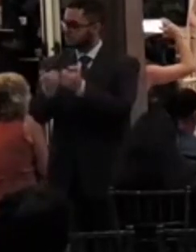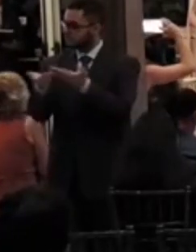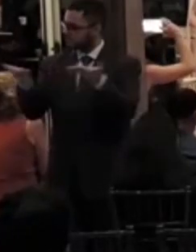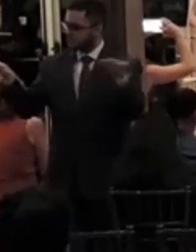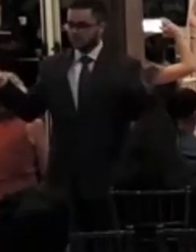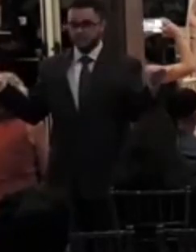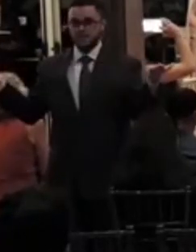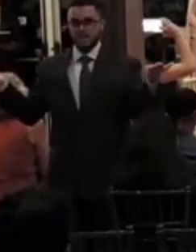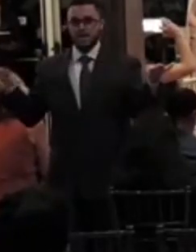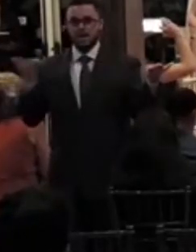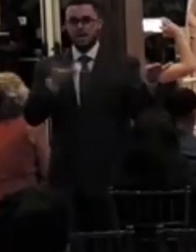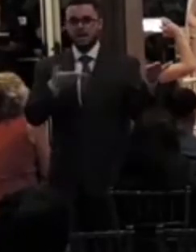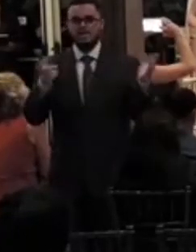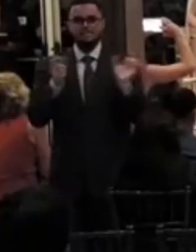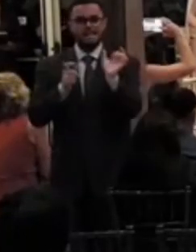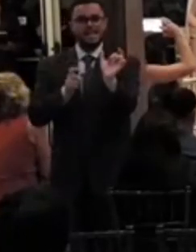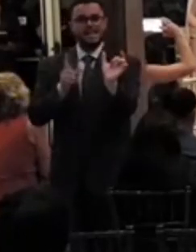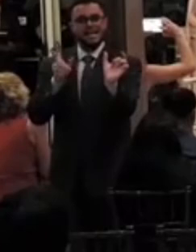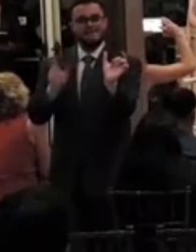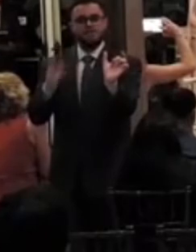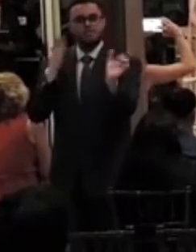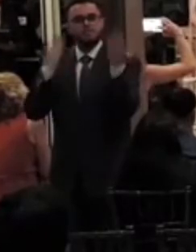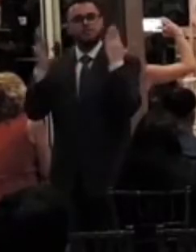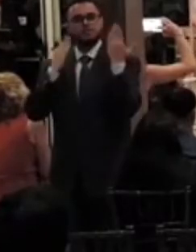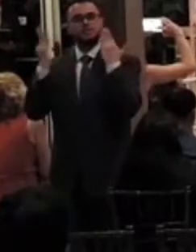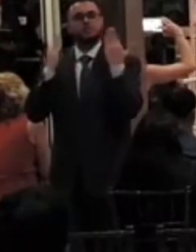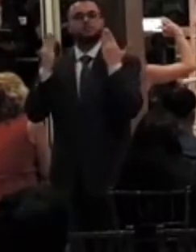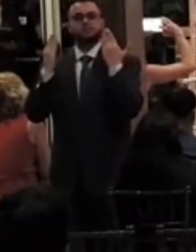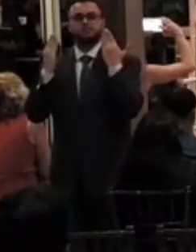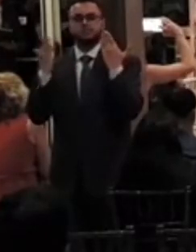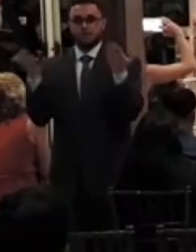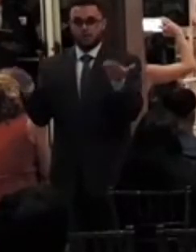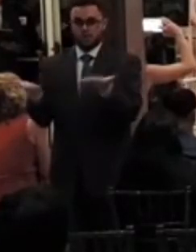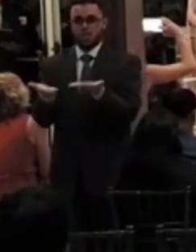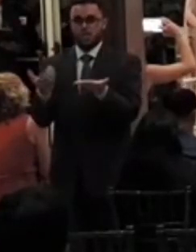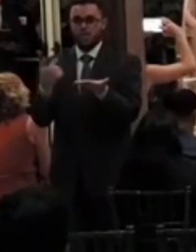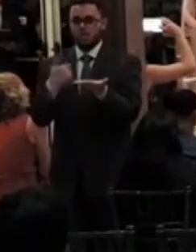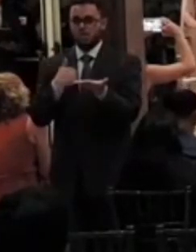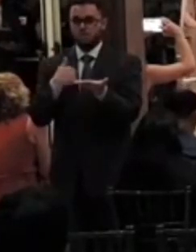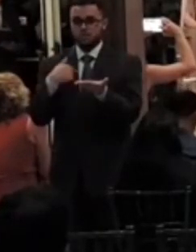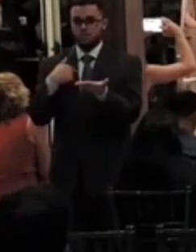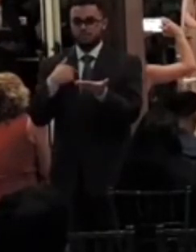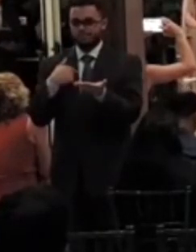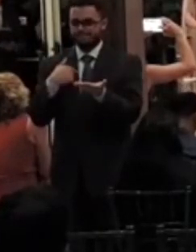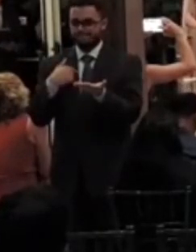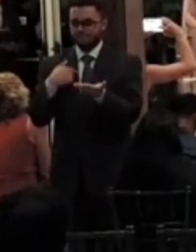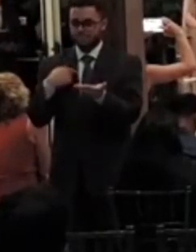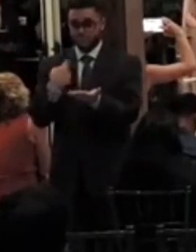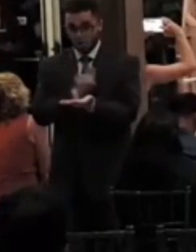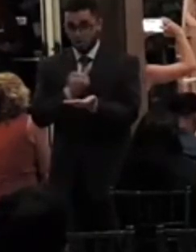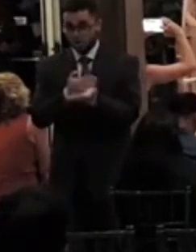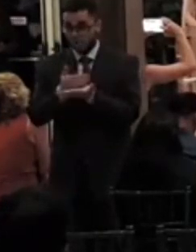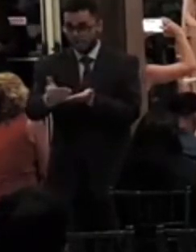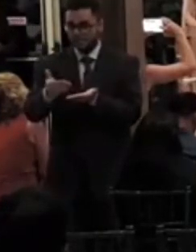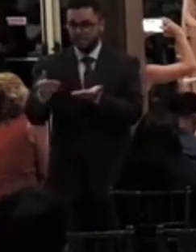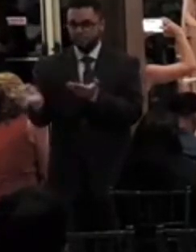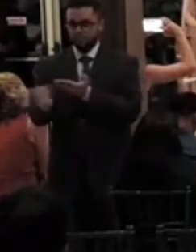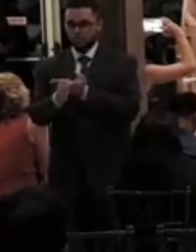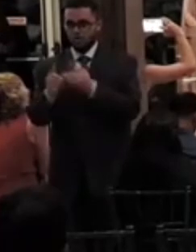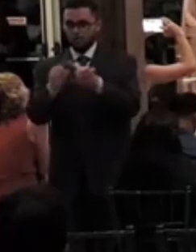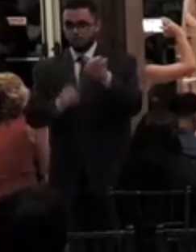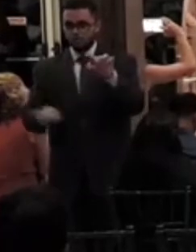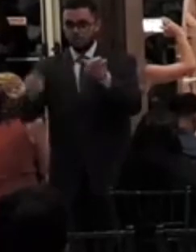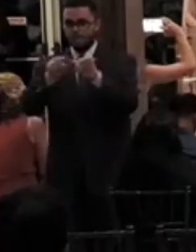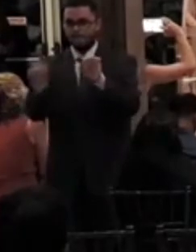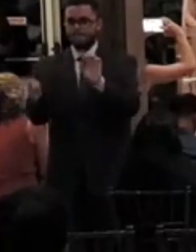essa palavra como psicologia. Hoje, iniciamos esse novo ciclo da psicologia brasileira com